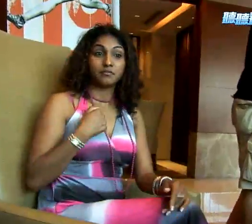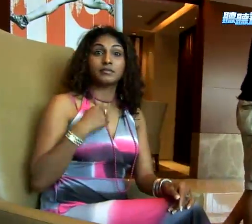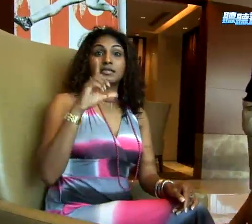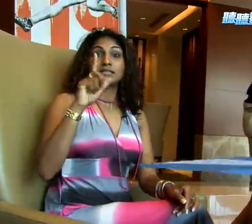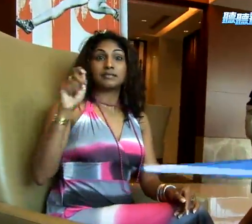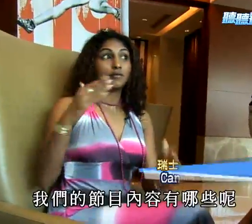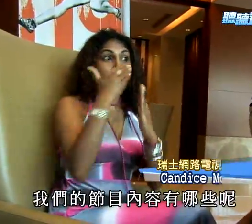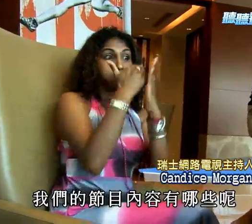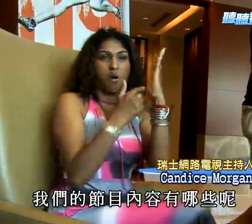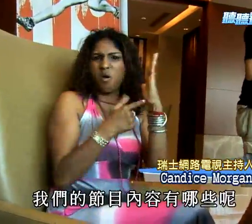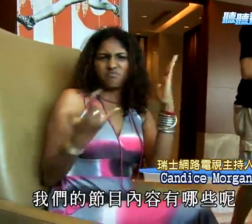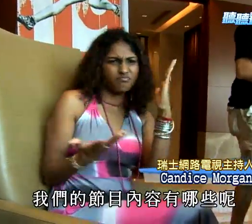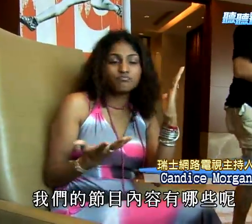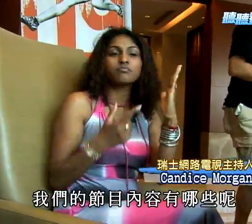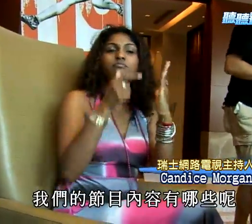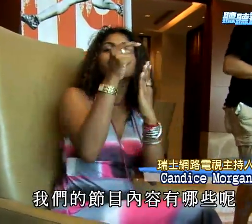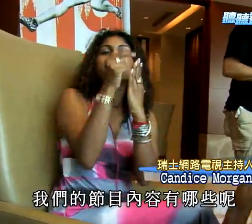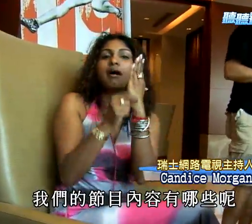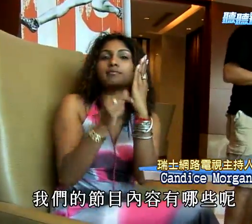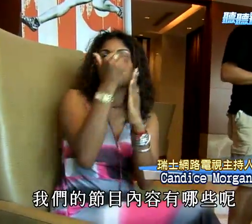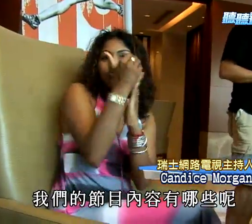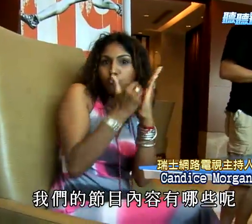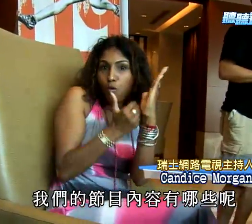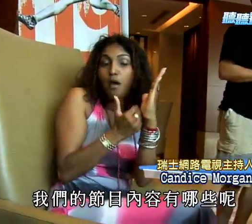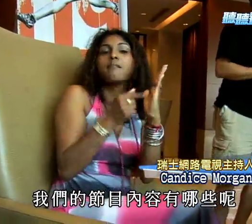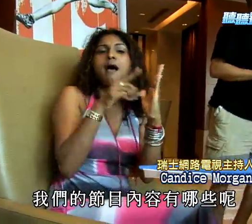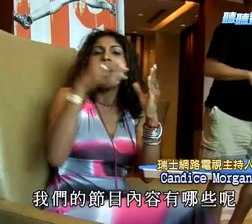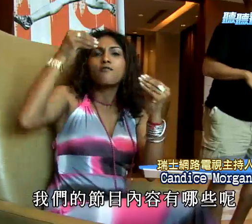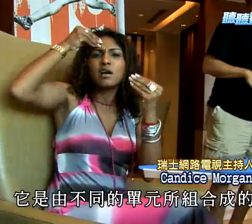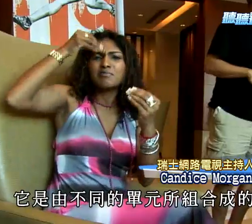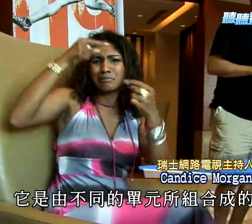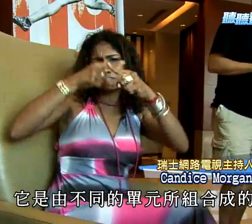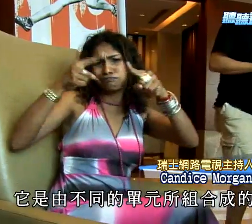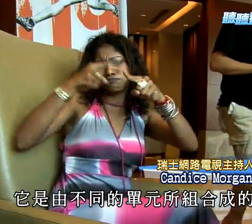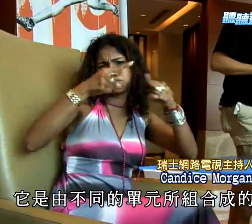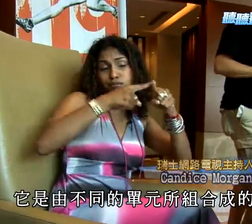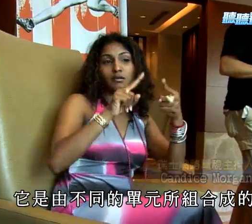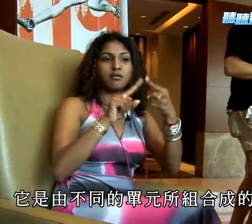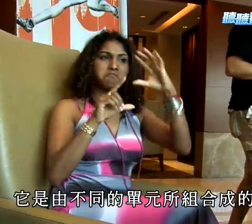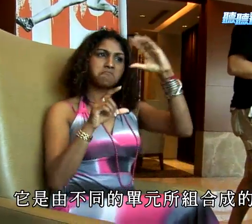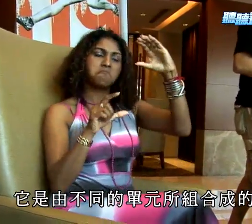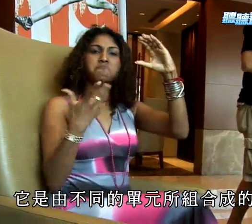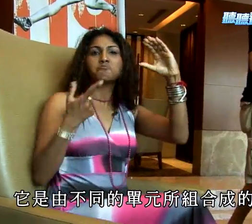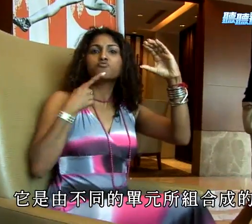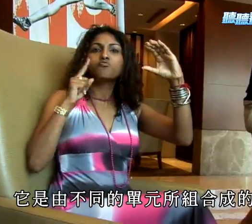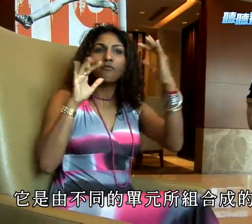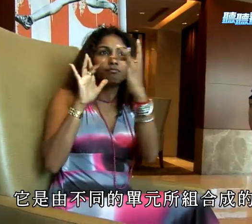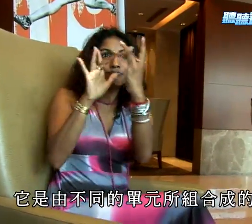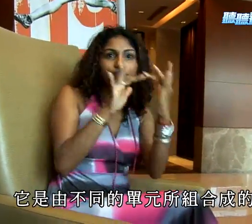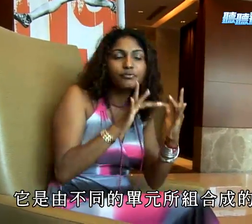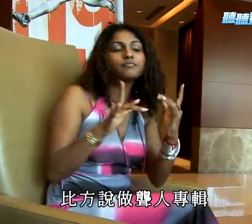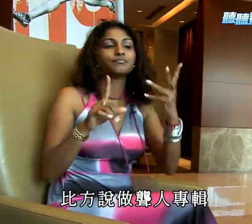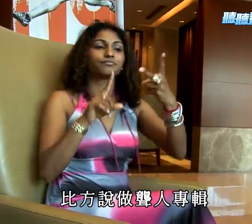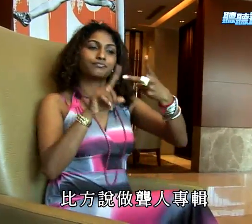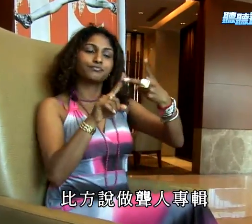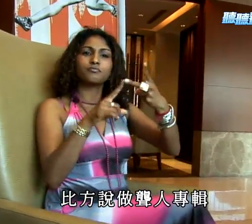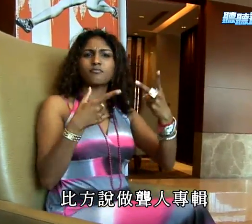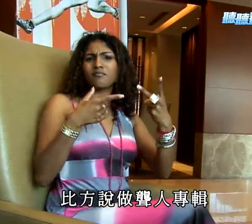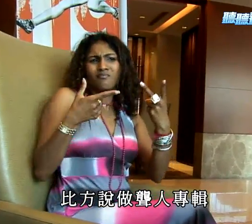我们的节目内容有哪些呢？它是由不同的单元所组合成的，比方说做聋人